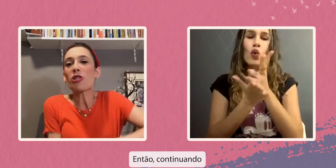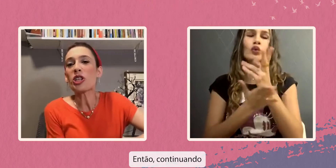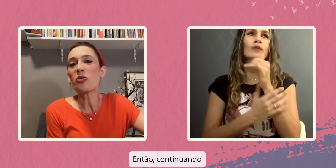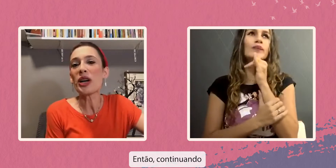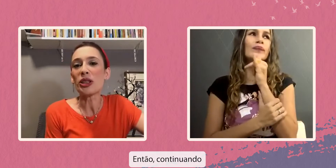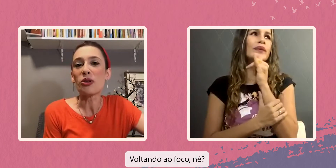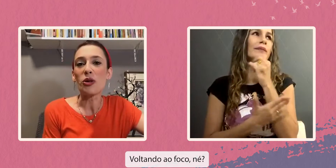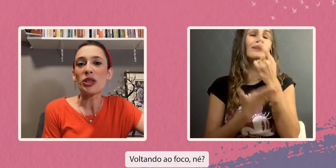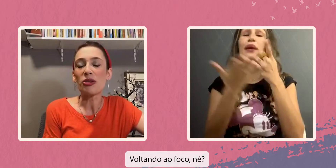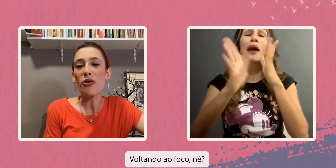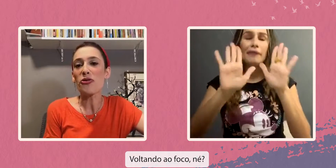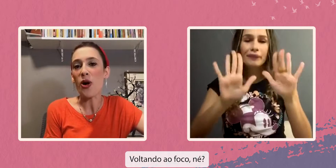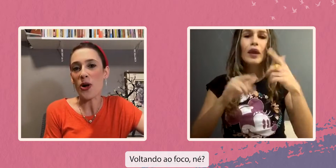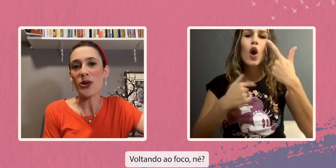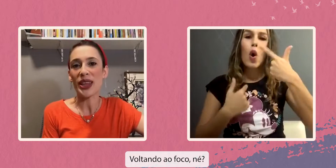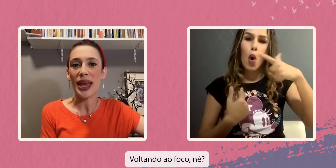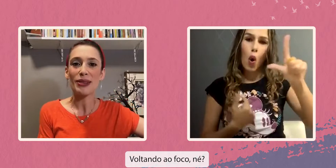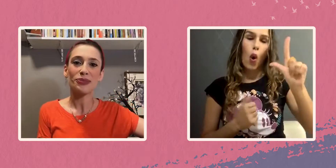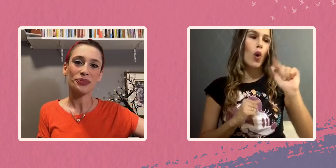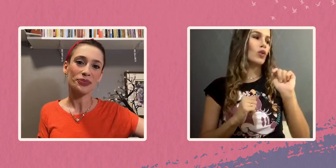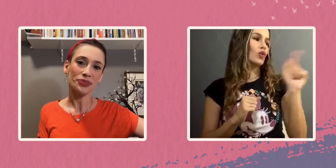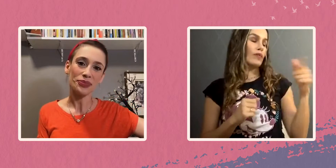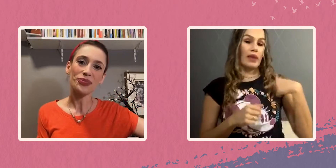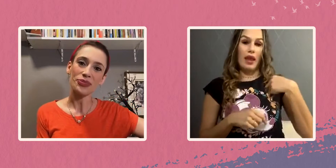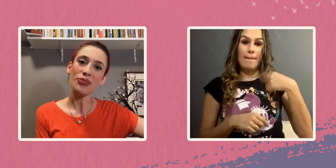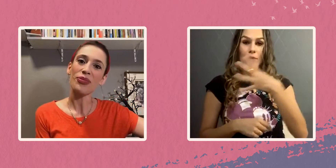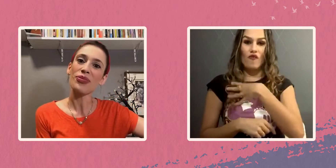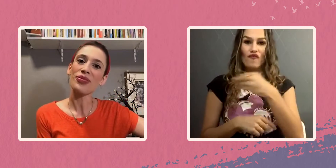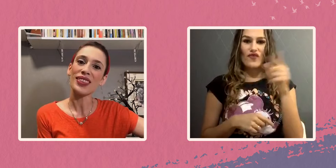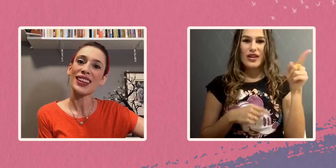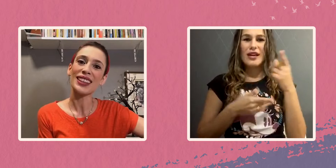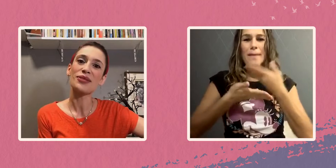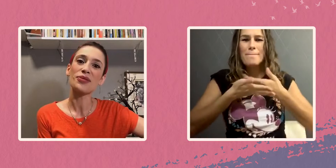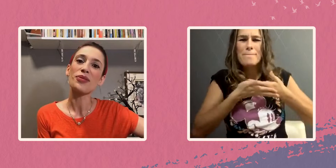Então, continuando, voltando ao foco, né?